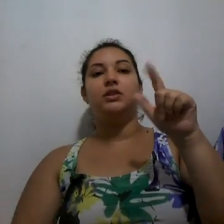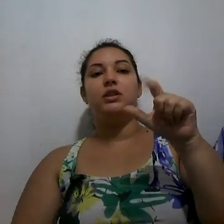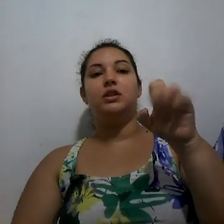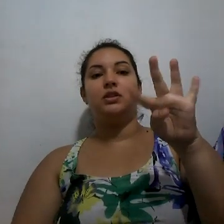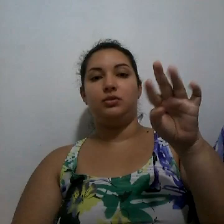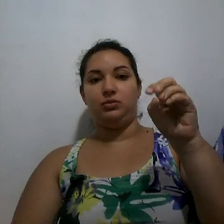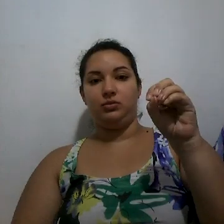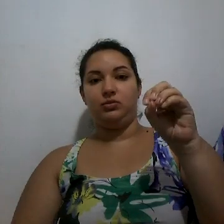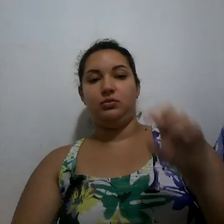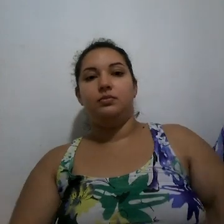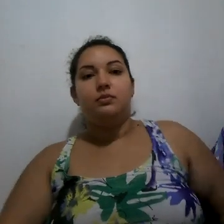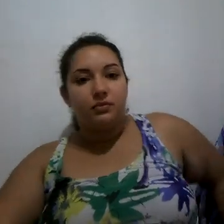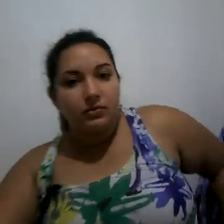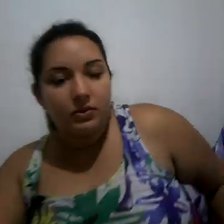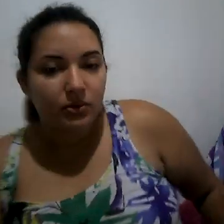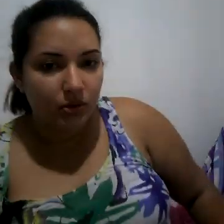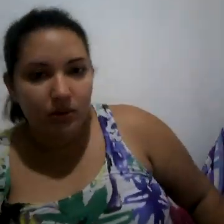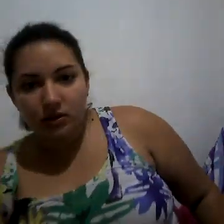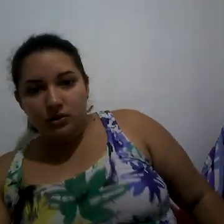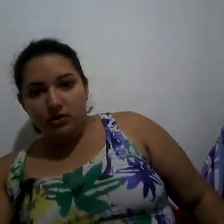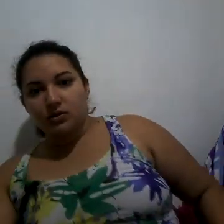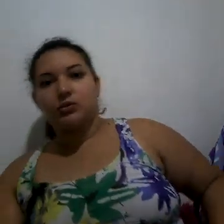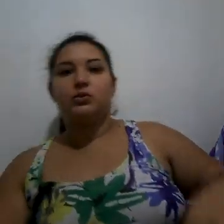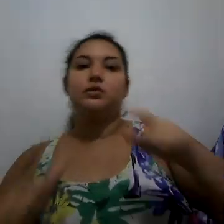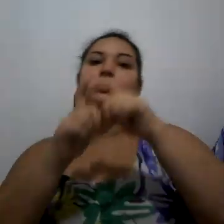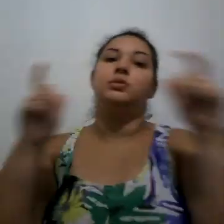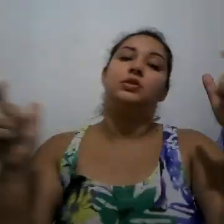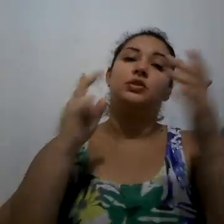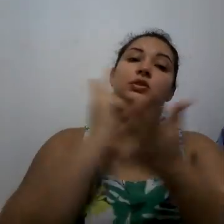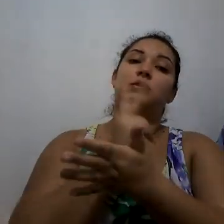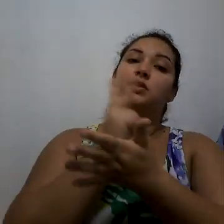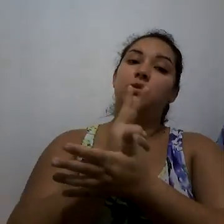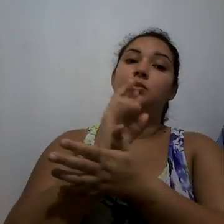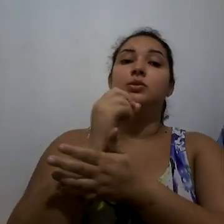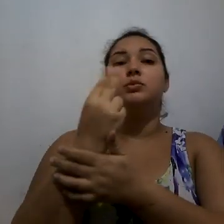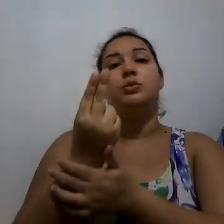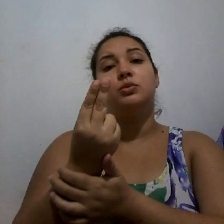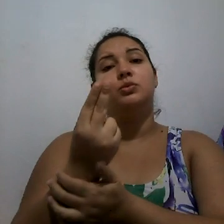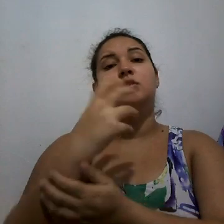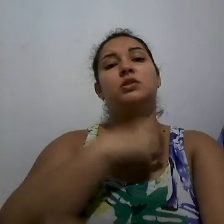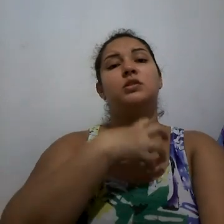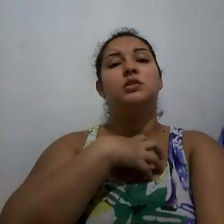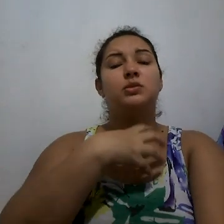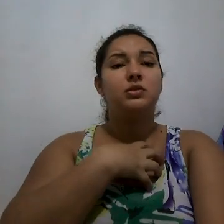no nível majoritário, será que vai ser a mesma? Será que vai ser uma técnica tão sensível que eu vou conseguir também